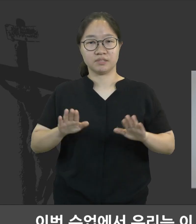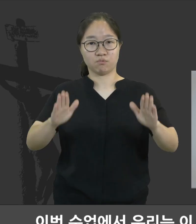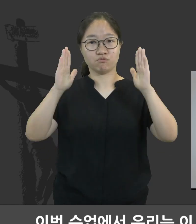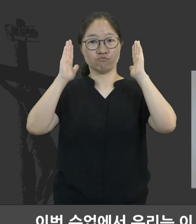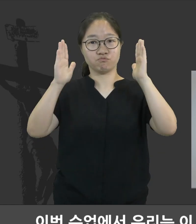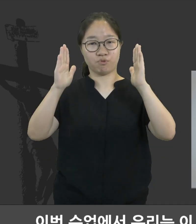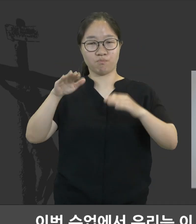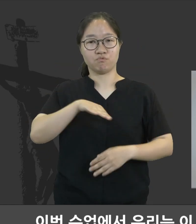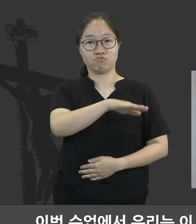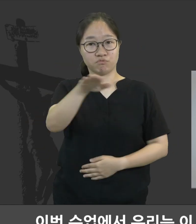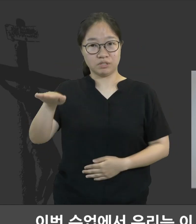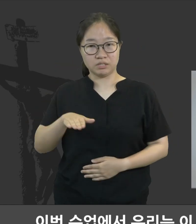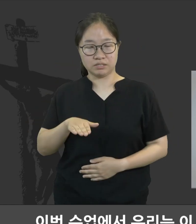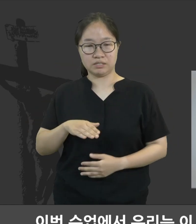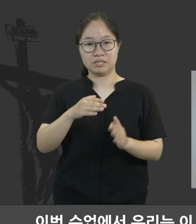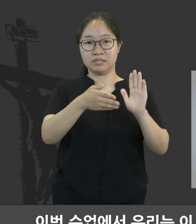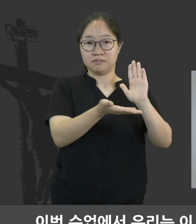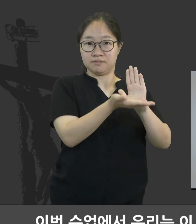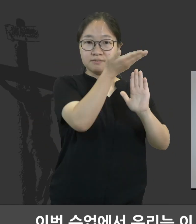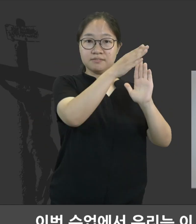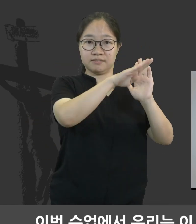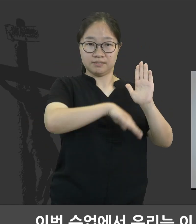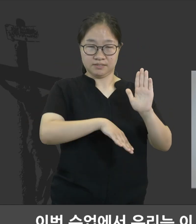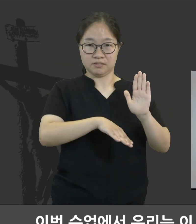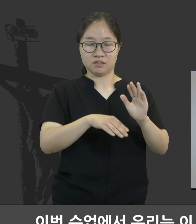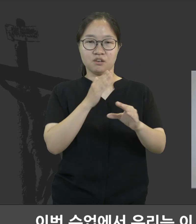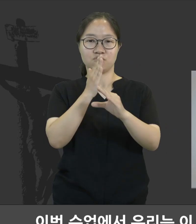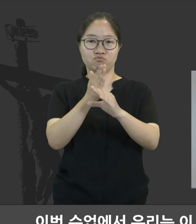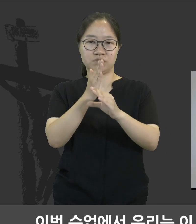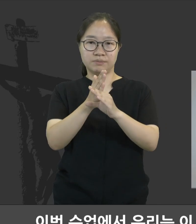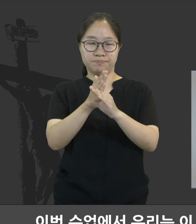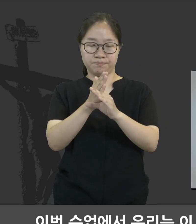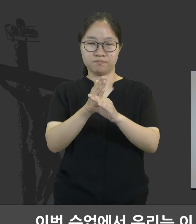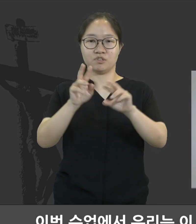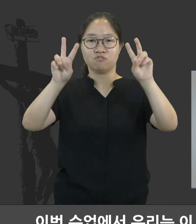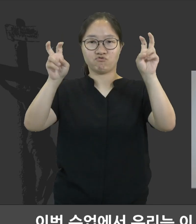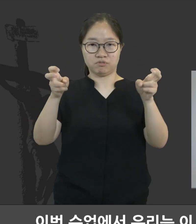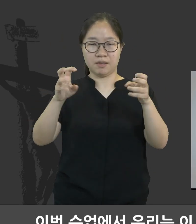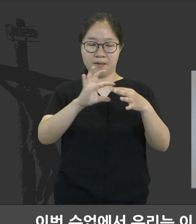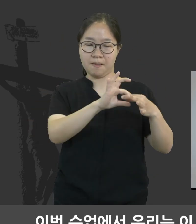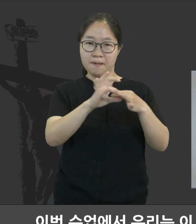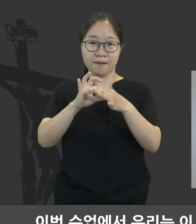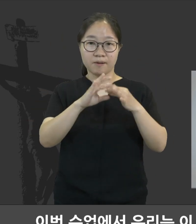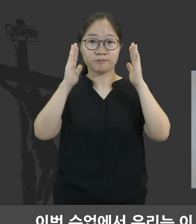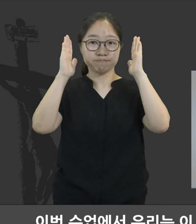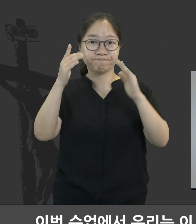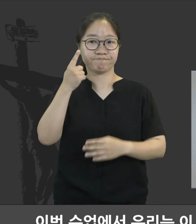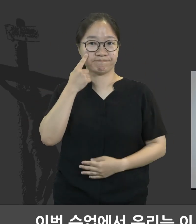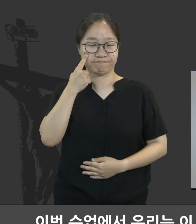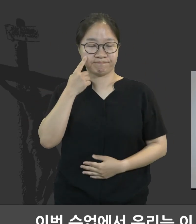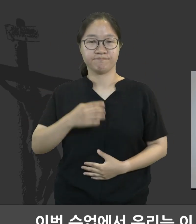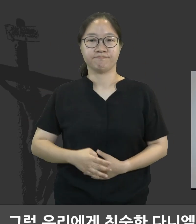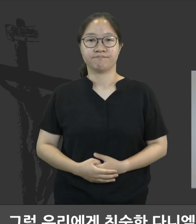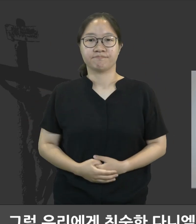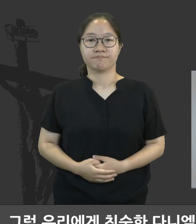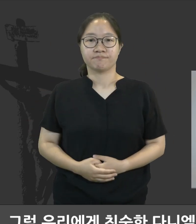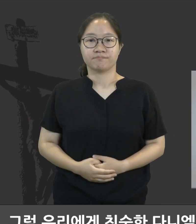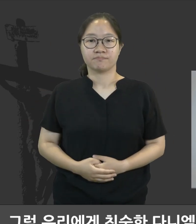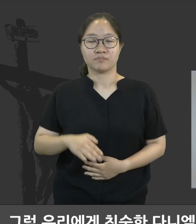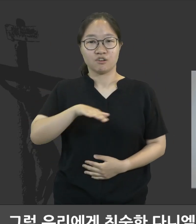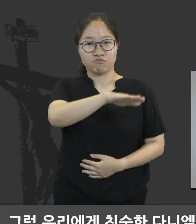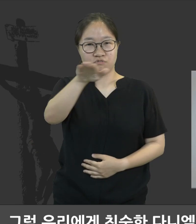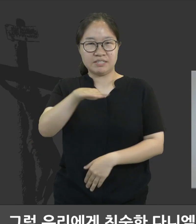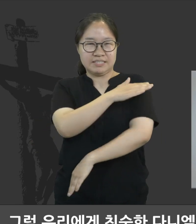두 가지 내용 모두를 다니엘서의 중심 주제와 연결하여 살펴볼 것입니다. 그럼 우리에게